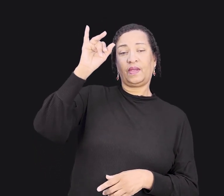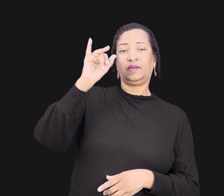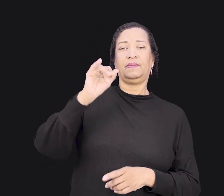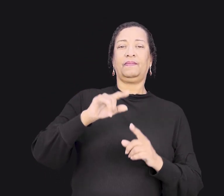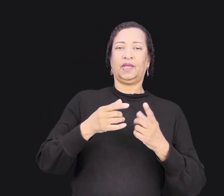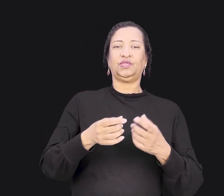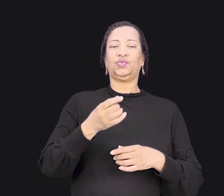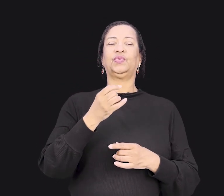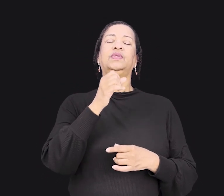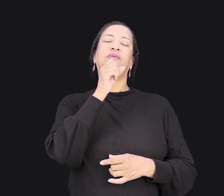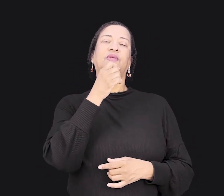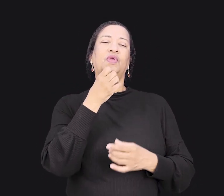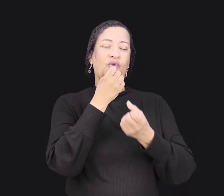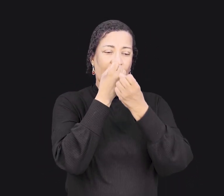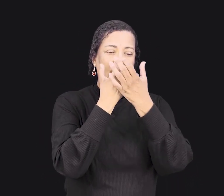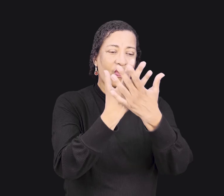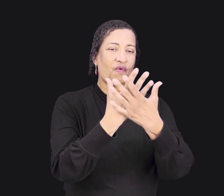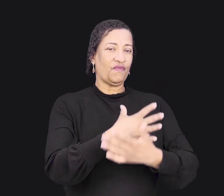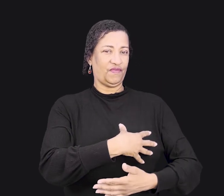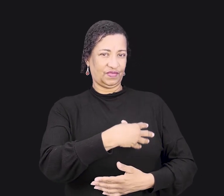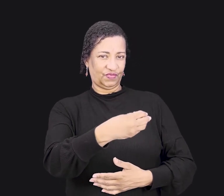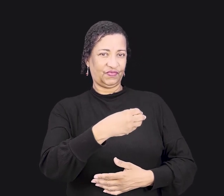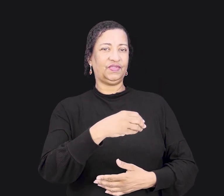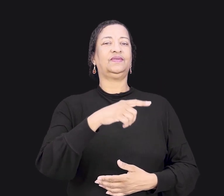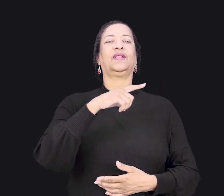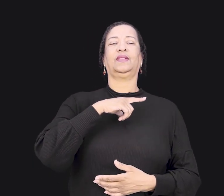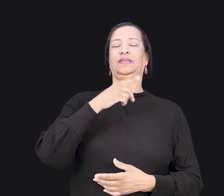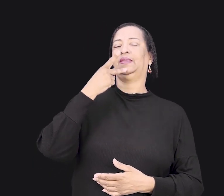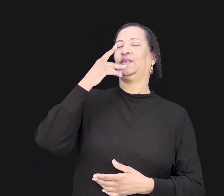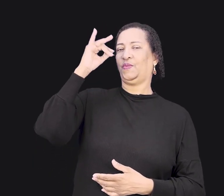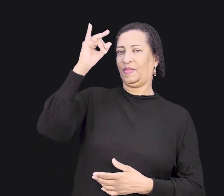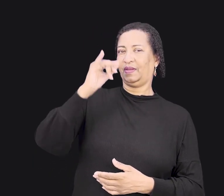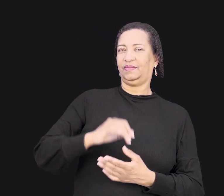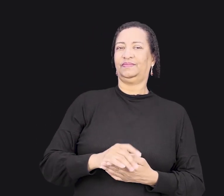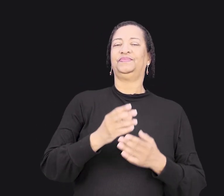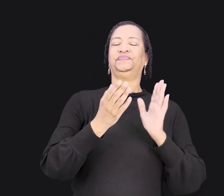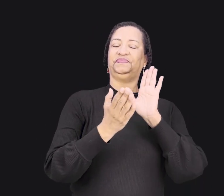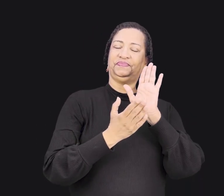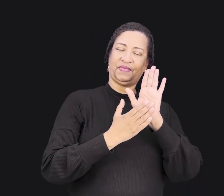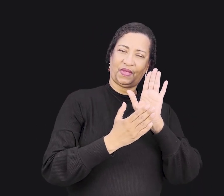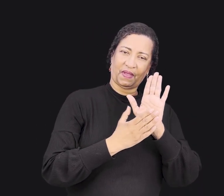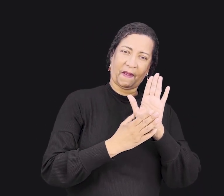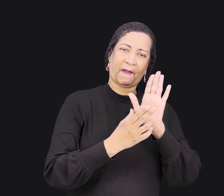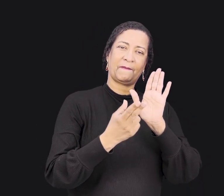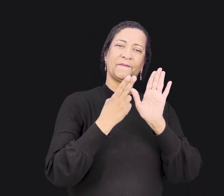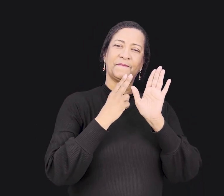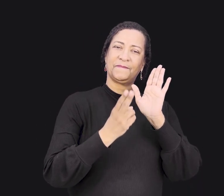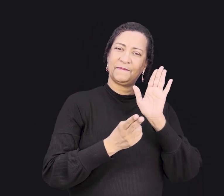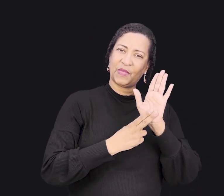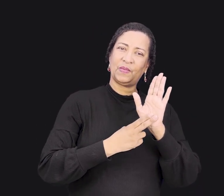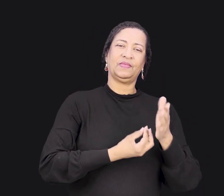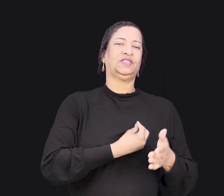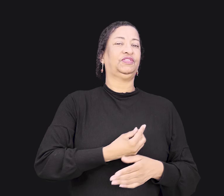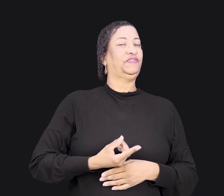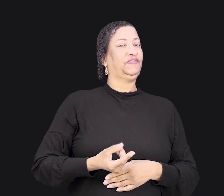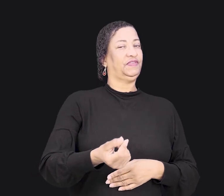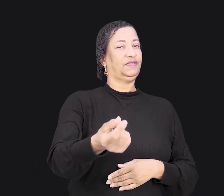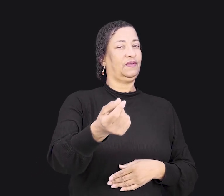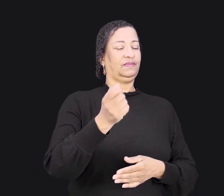Pai. E esta é a promessa que ele nos fez, a vida eterna. Escrevo-lhes estas coisas a respeito daqueles que os